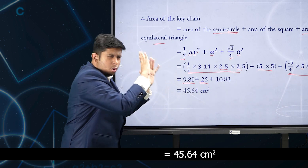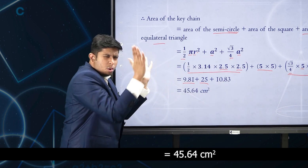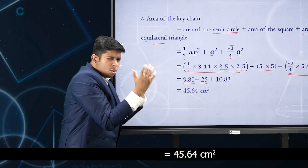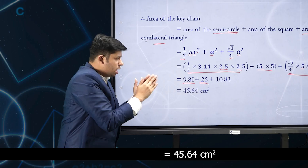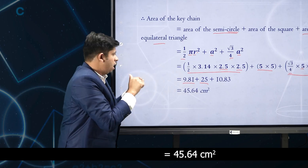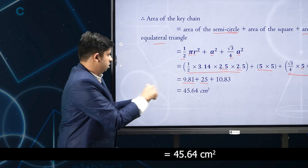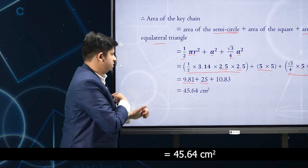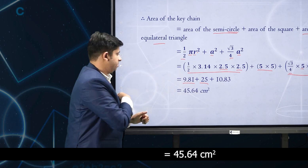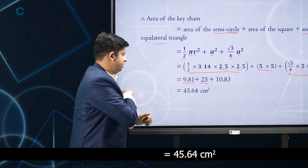equals to